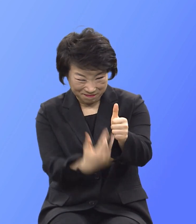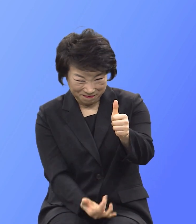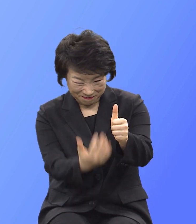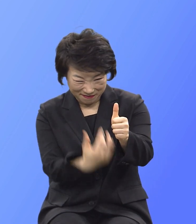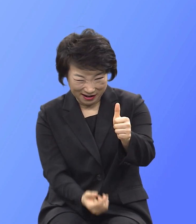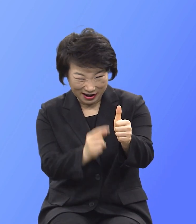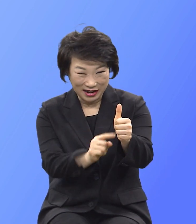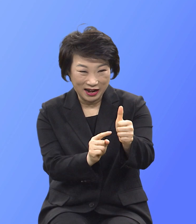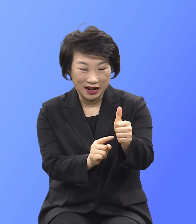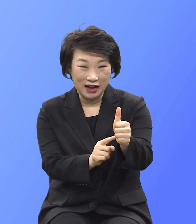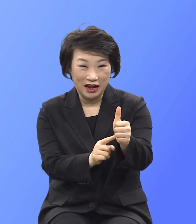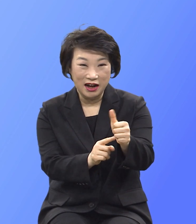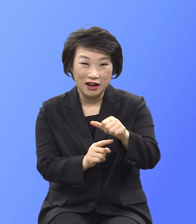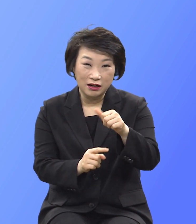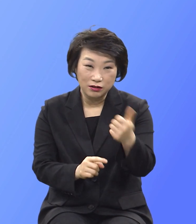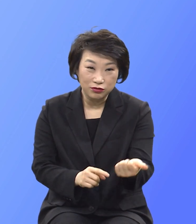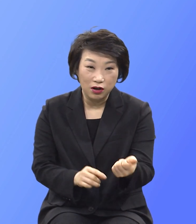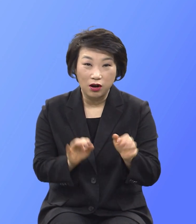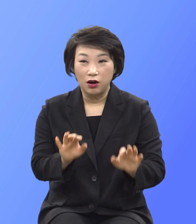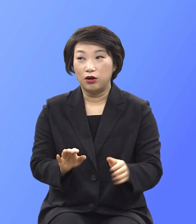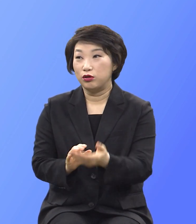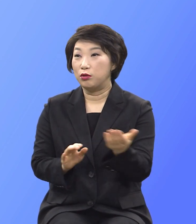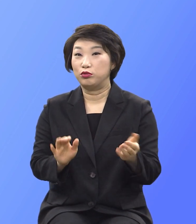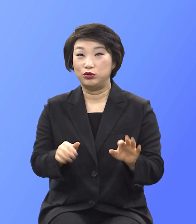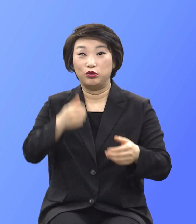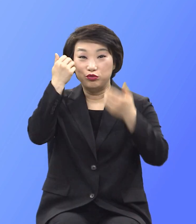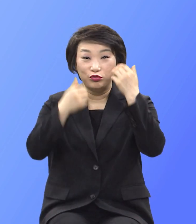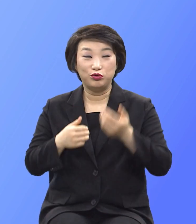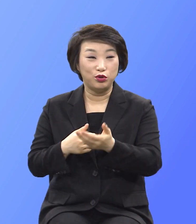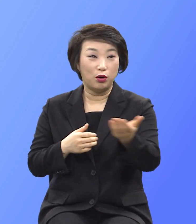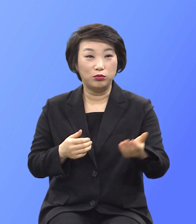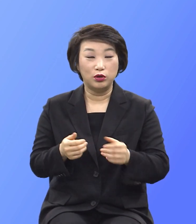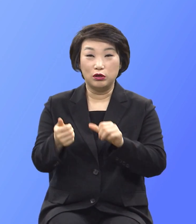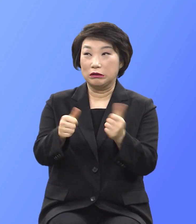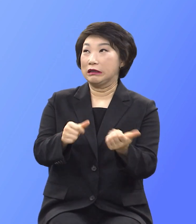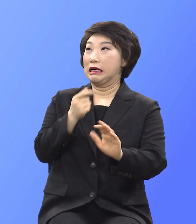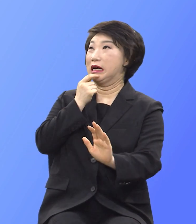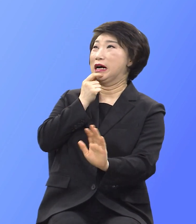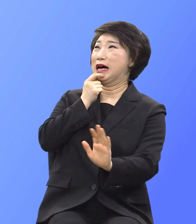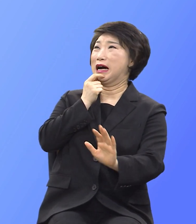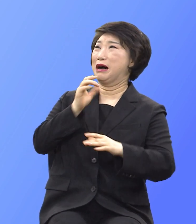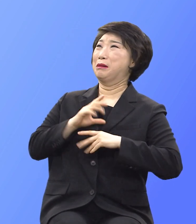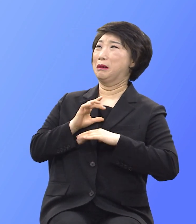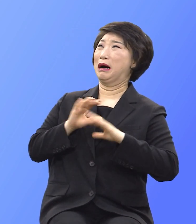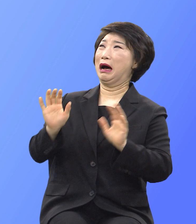화형시키고 그래도 누구 하나 안 죽으려고